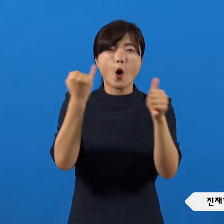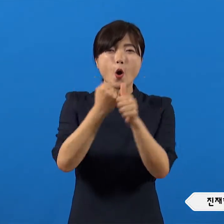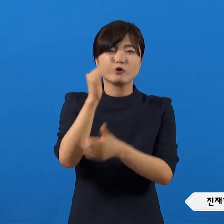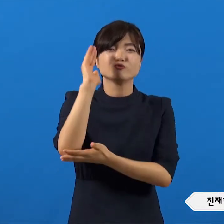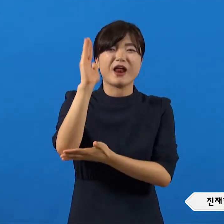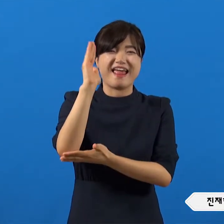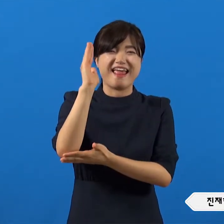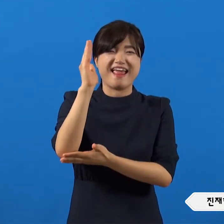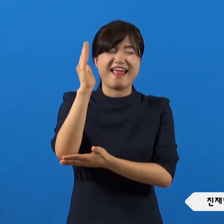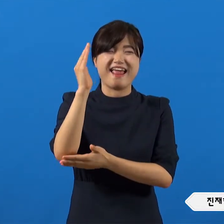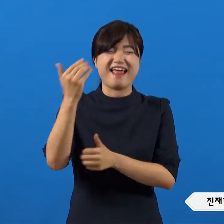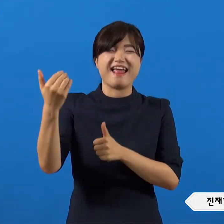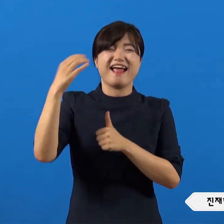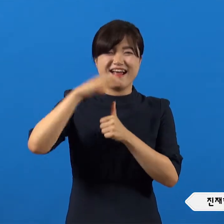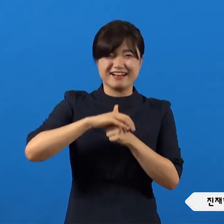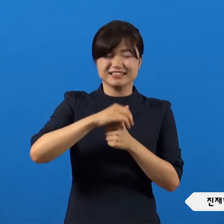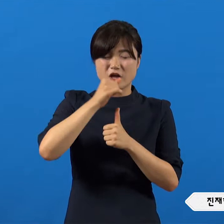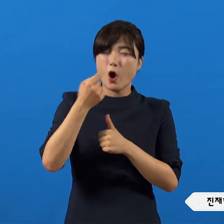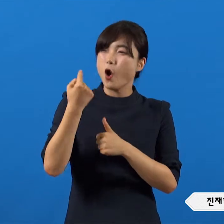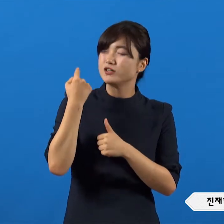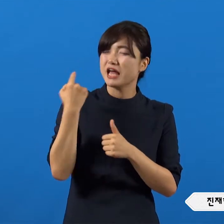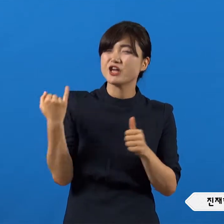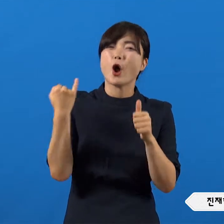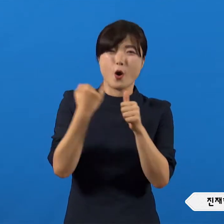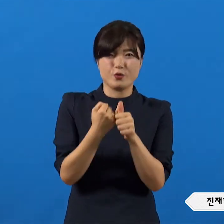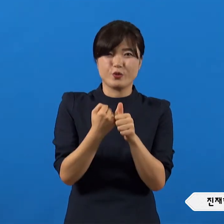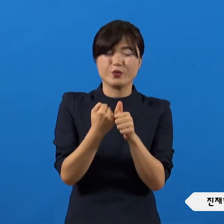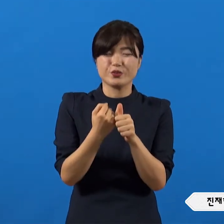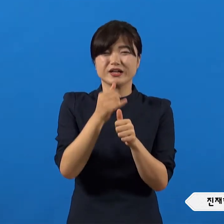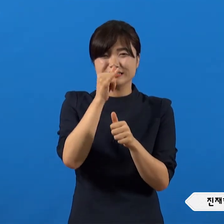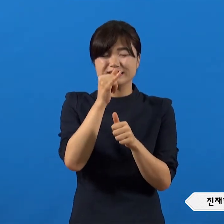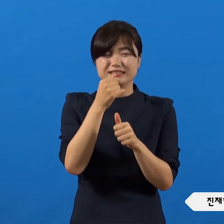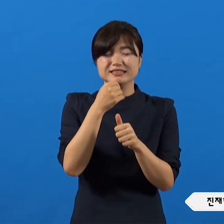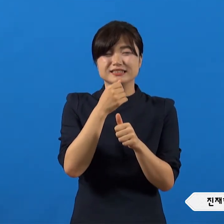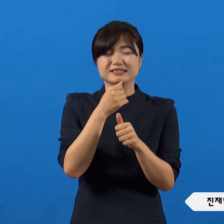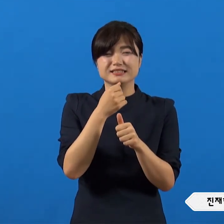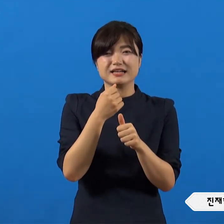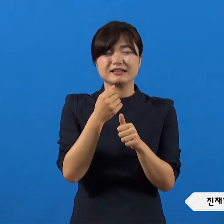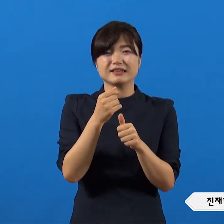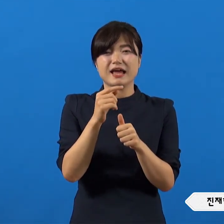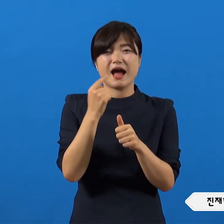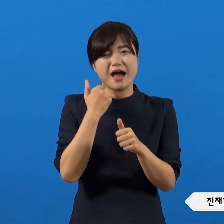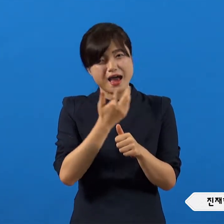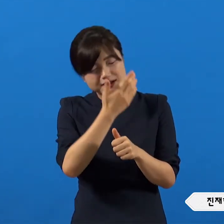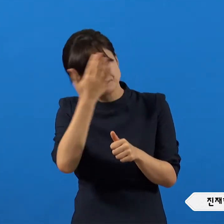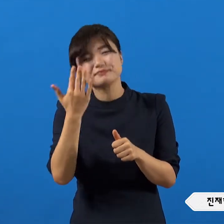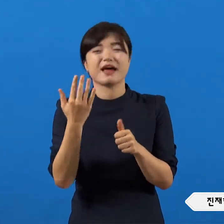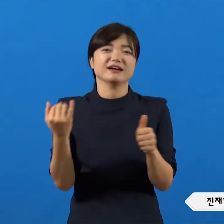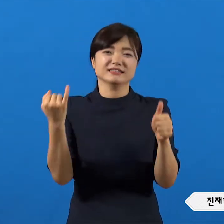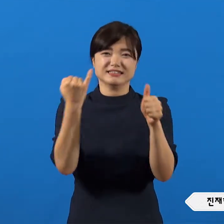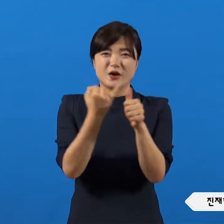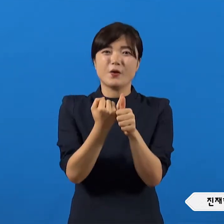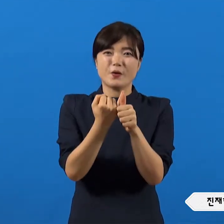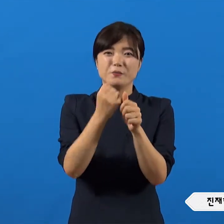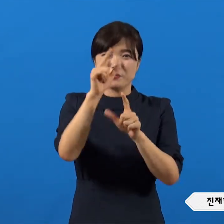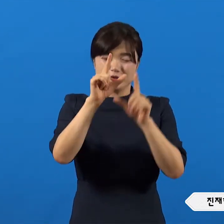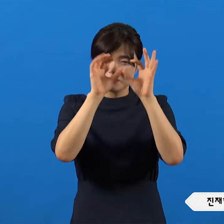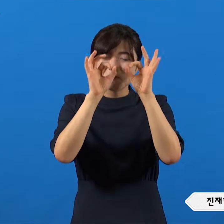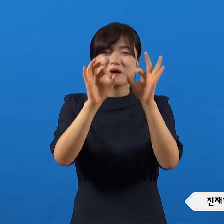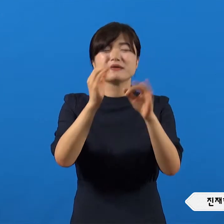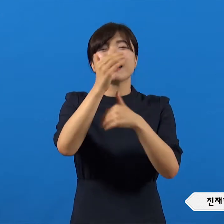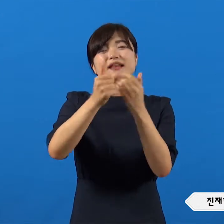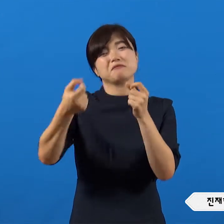하는데요. 어제도 결혼식 주례를 하면서 얼마나 참 아름다운 한 커플의 시작을 보면서 하나님